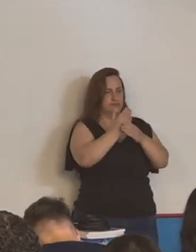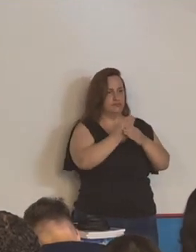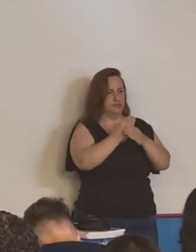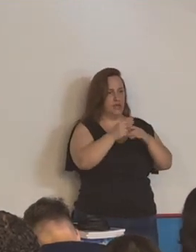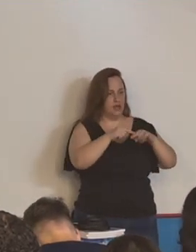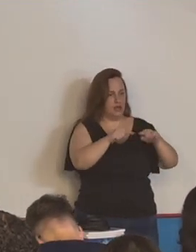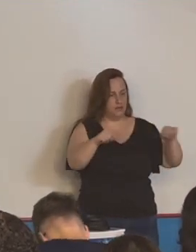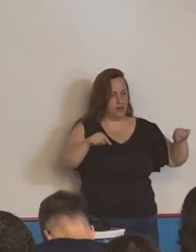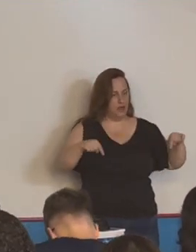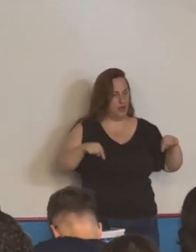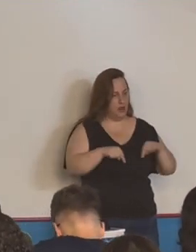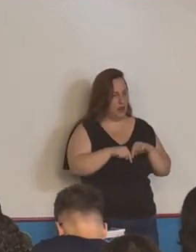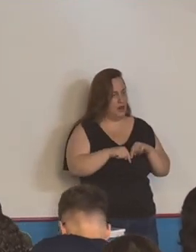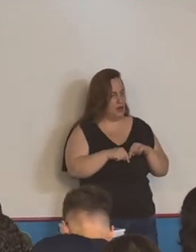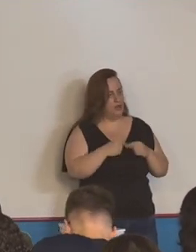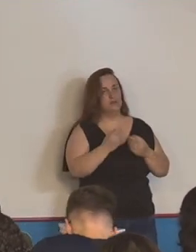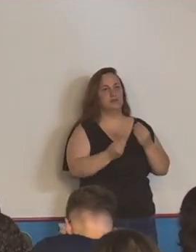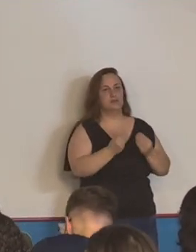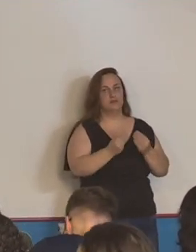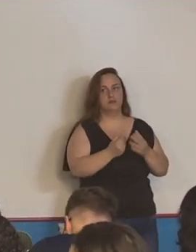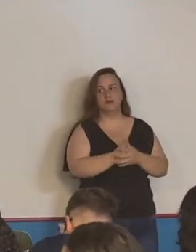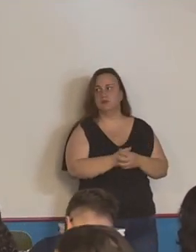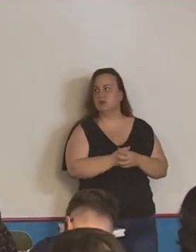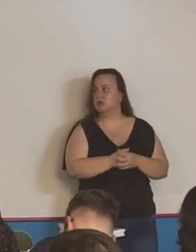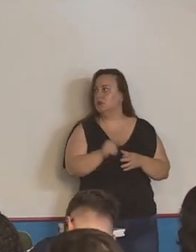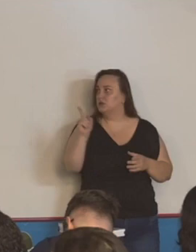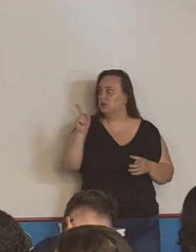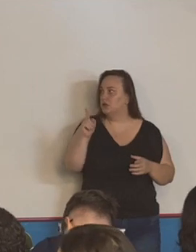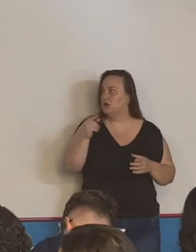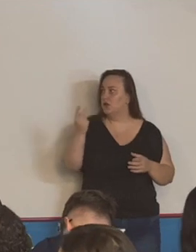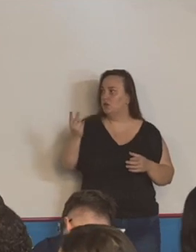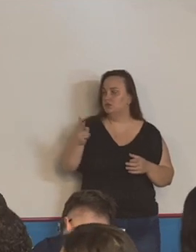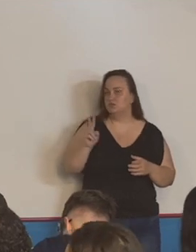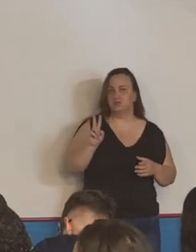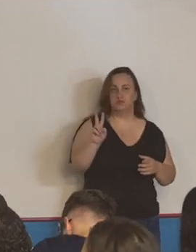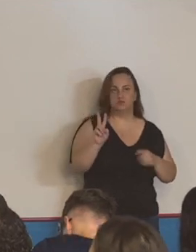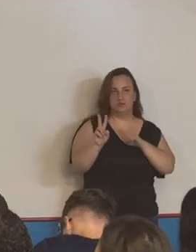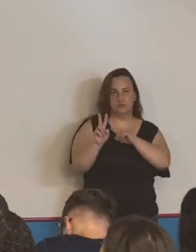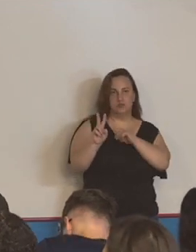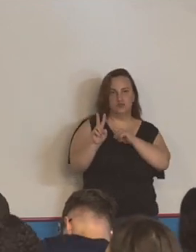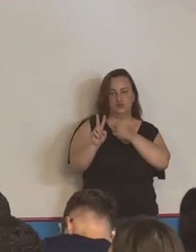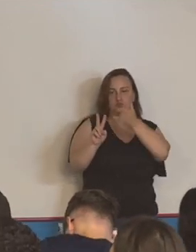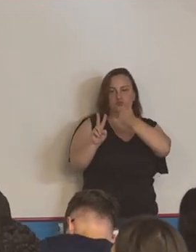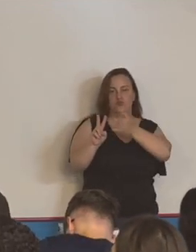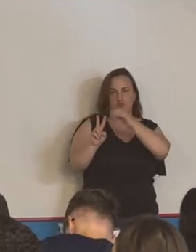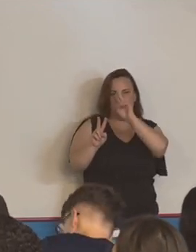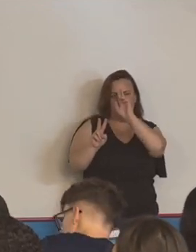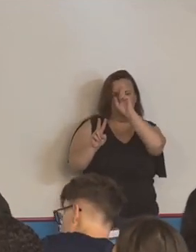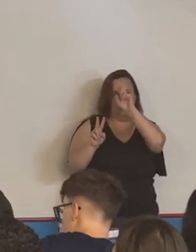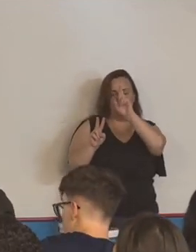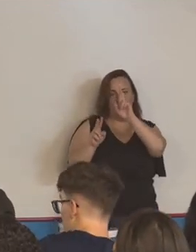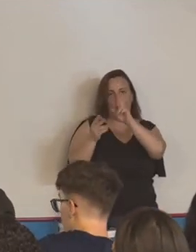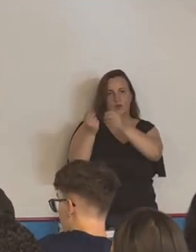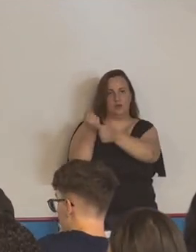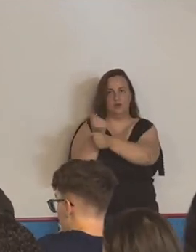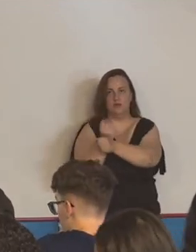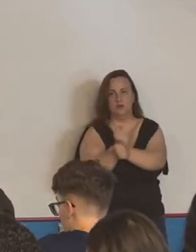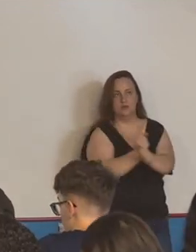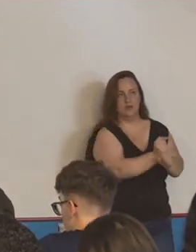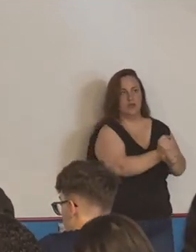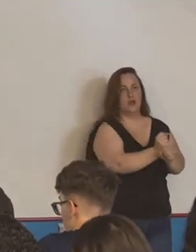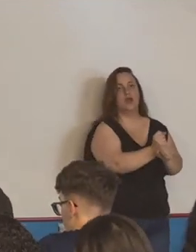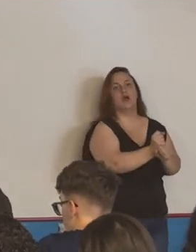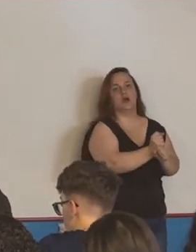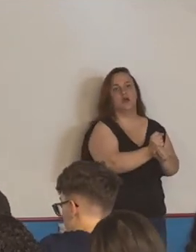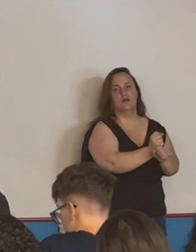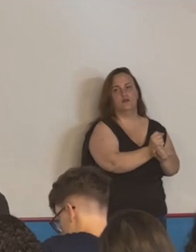criei uma paisagem colonial, né? A senhora do engenho, o senhor do engenho, os escravos